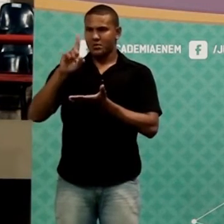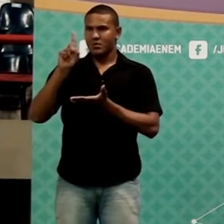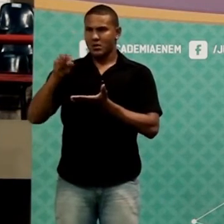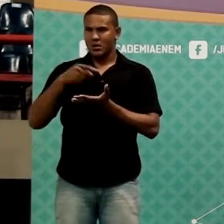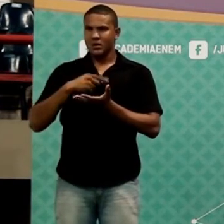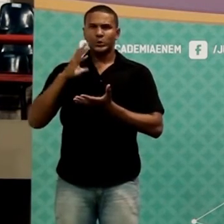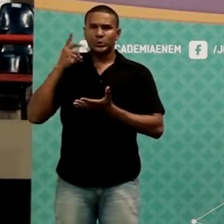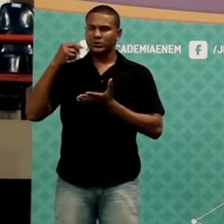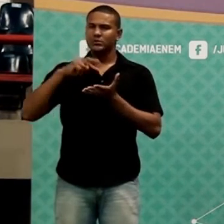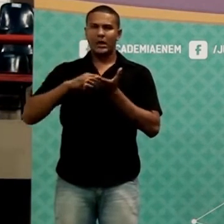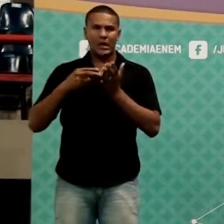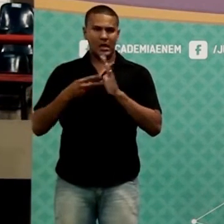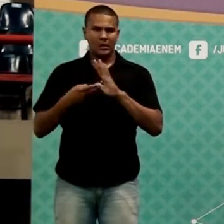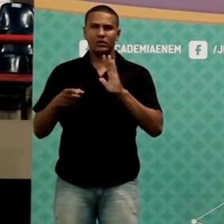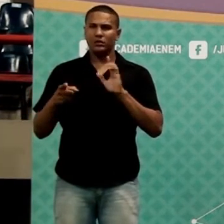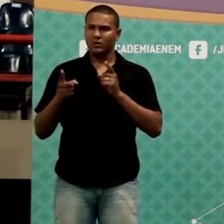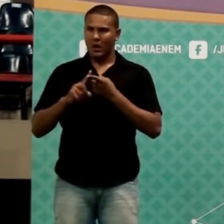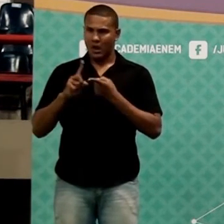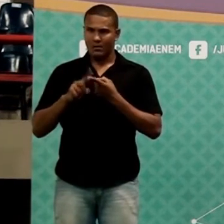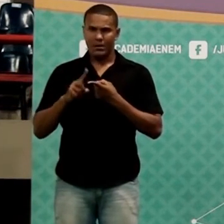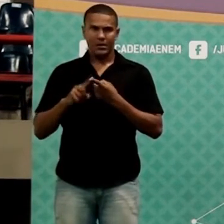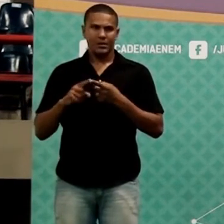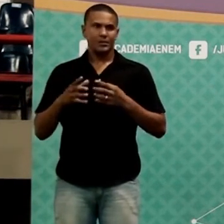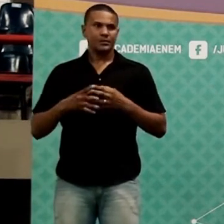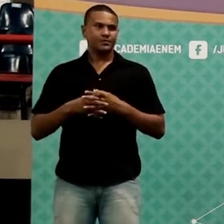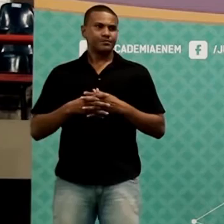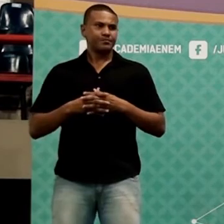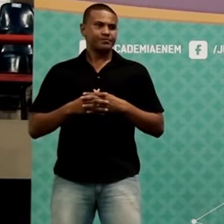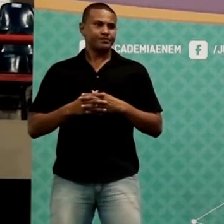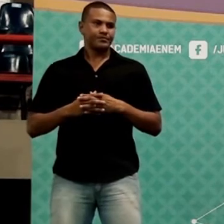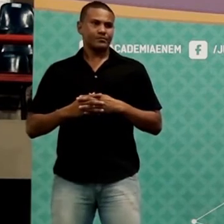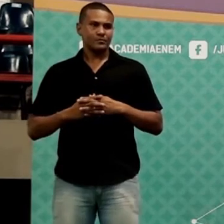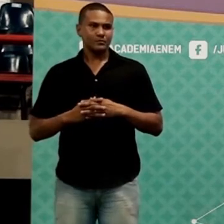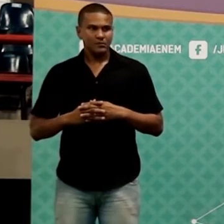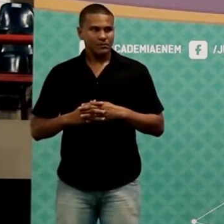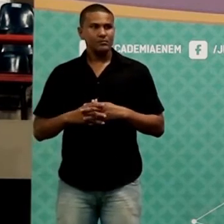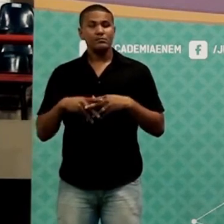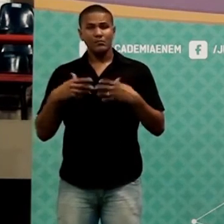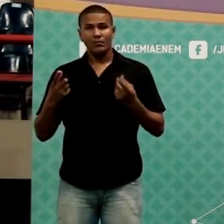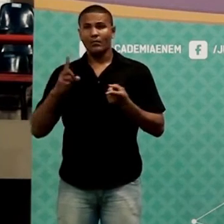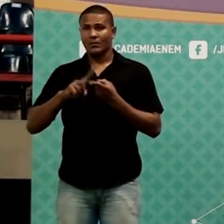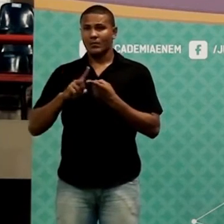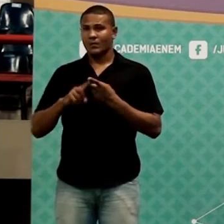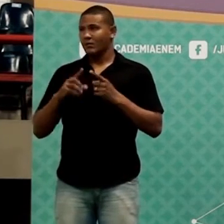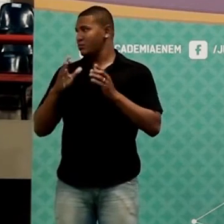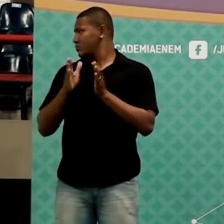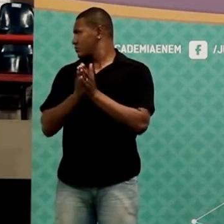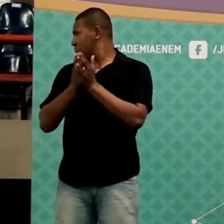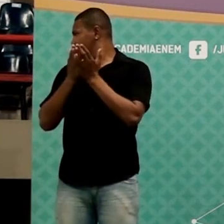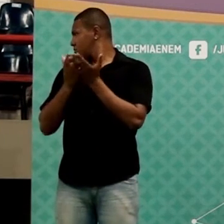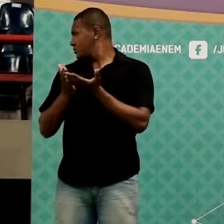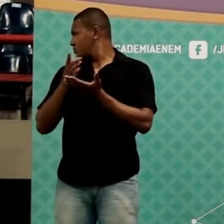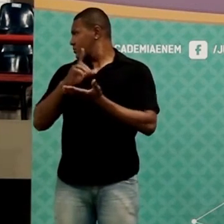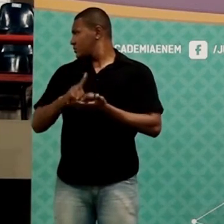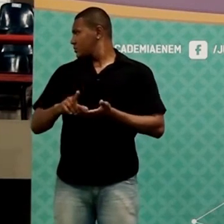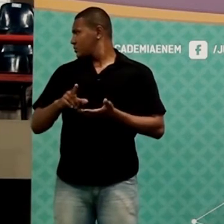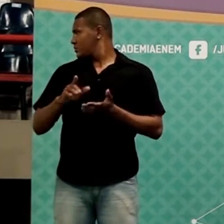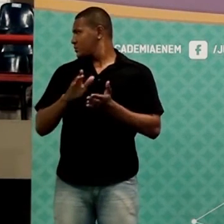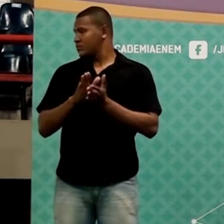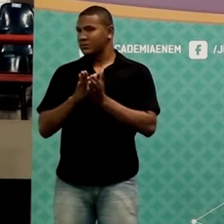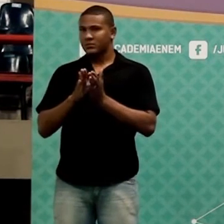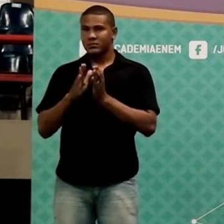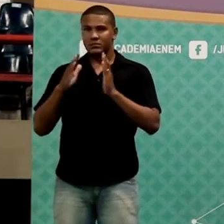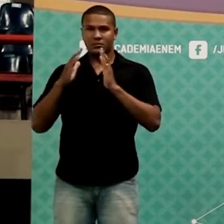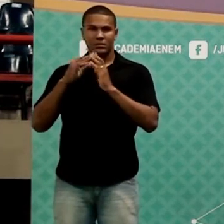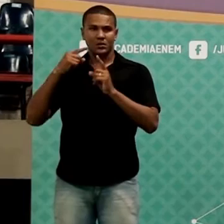de traduções, tá certo? E para a Igreja Luterana, você que não é da